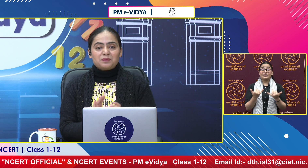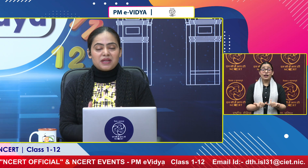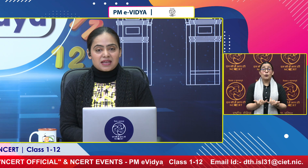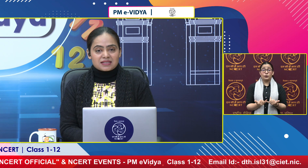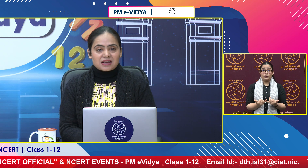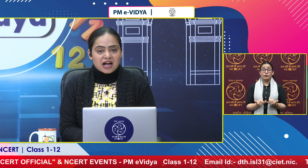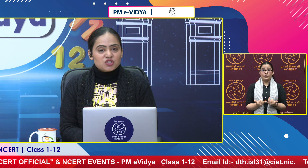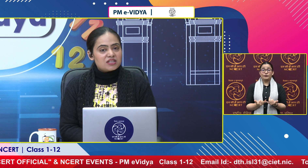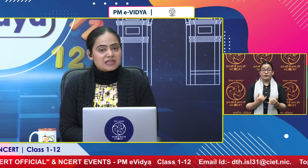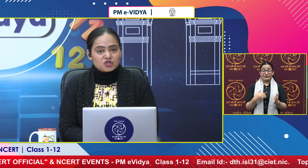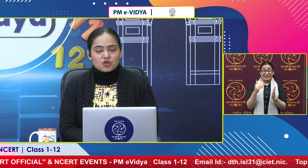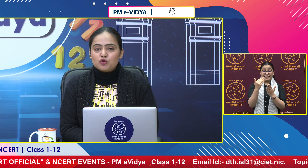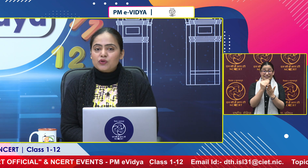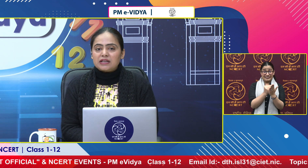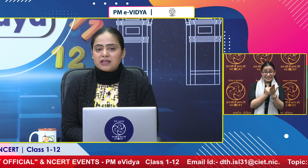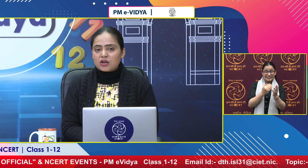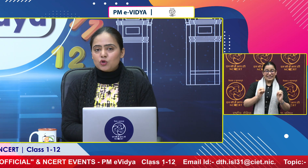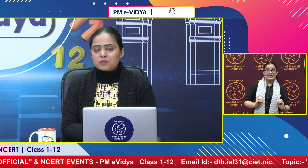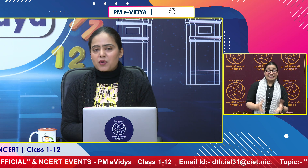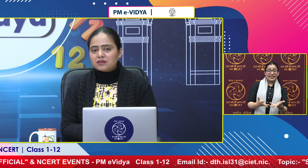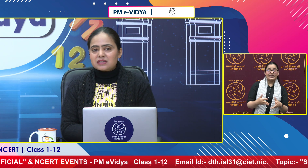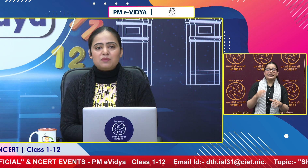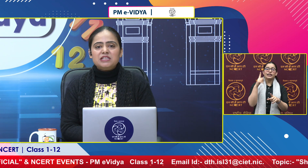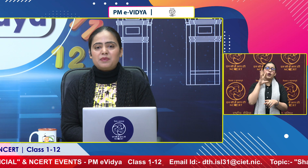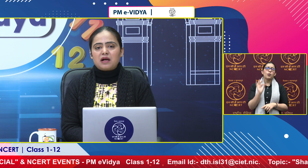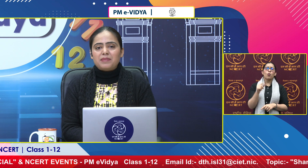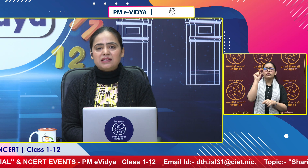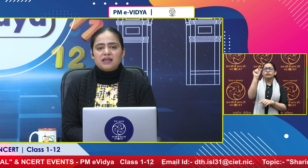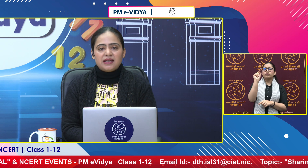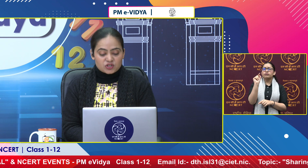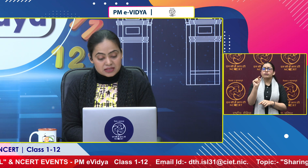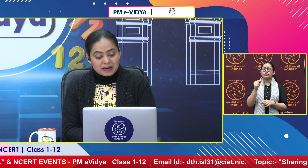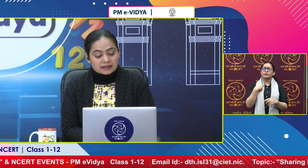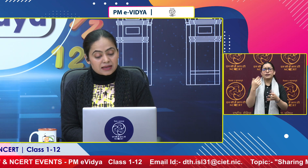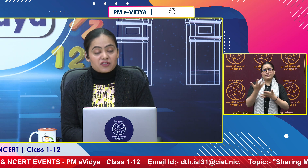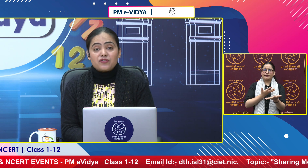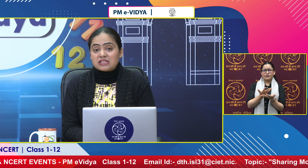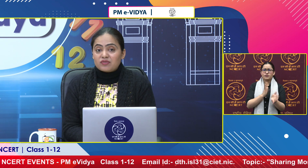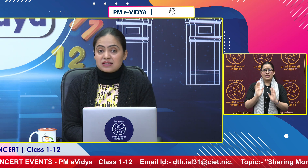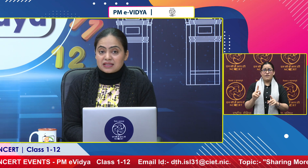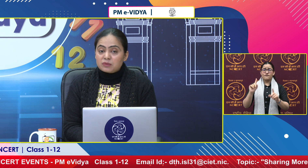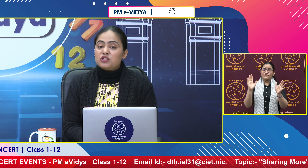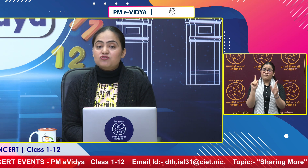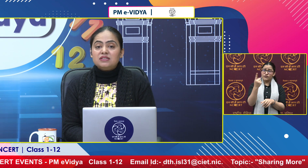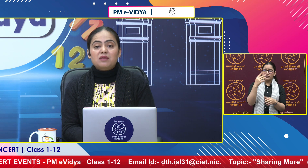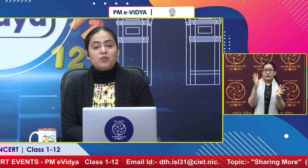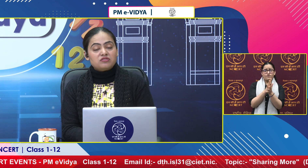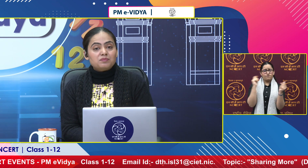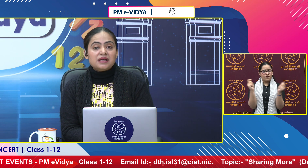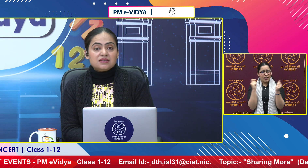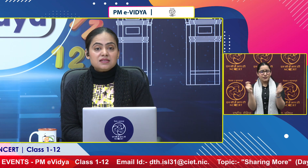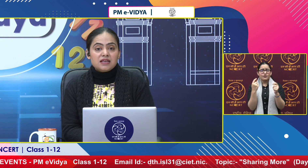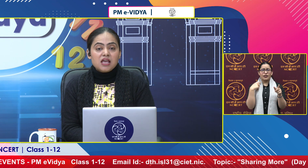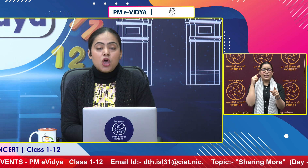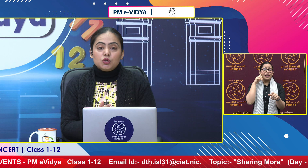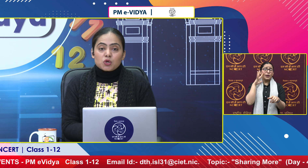हम अपने इस आज के सेशन को शुरू करते हैं। कुछ इंपॉर्टेंट सेगमेंट्स पर हम बात करेंगे, जैसे हम बात करेंगे फेस्टिवल्स एंड सेलिब्रेशंस की,